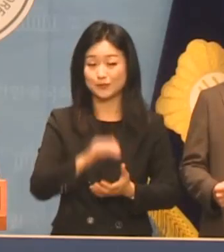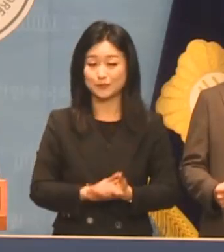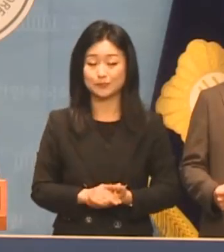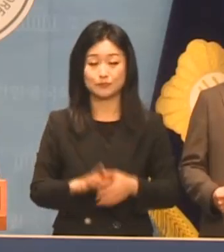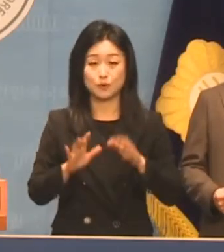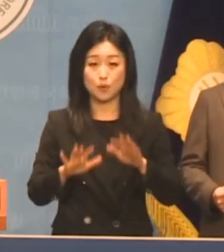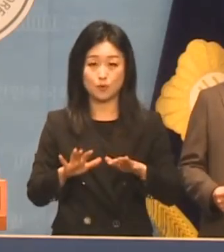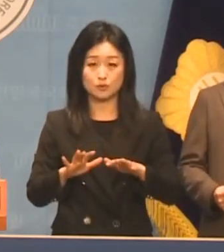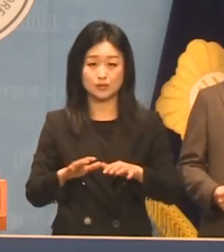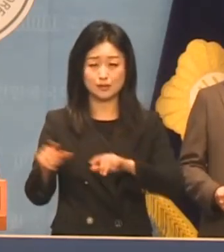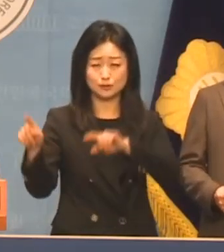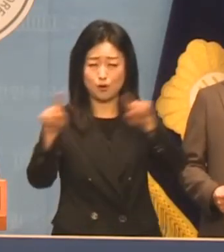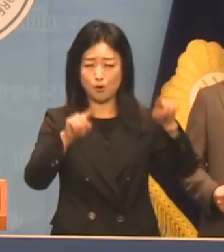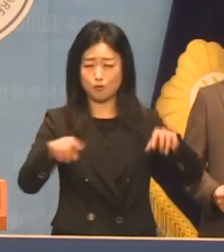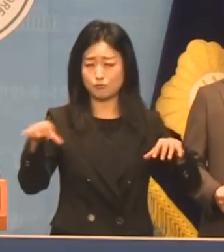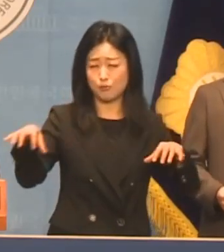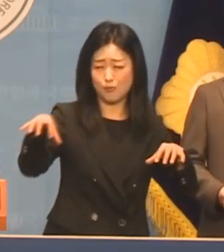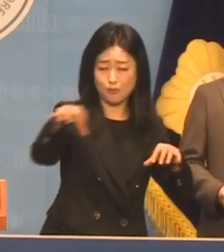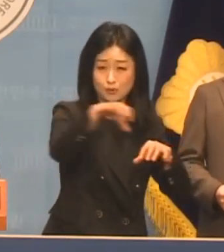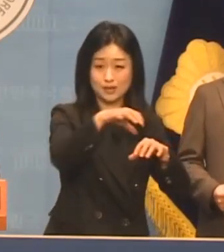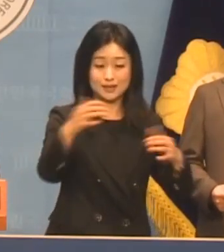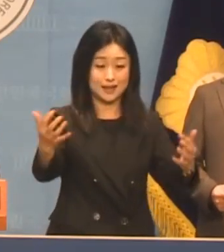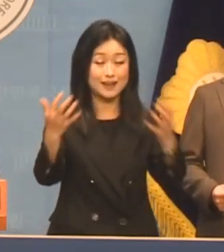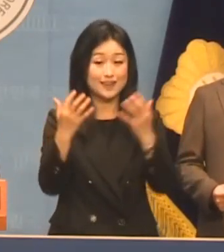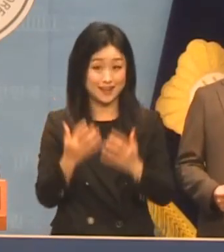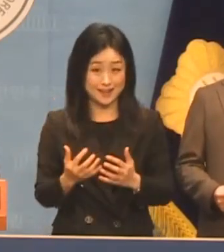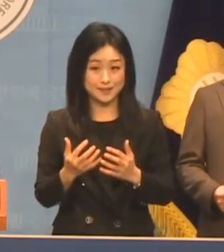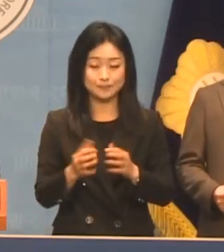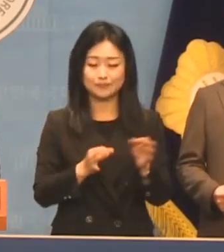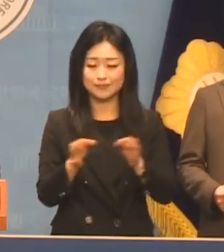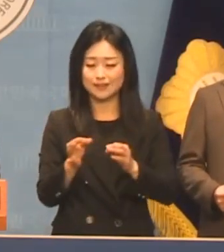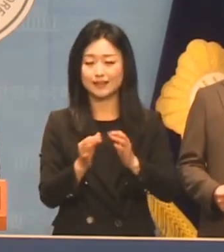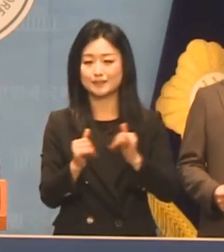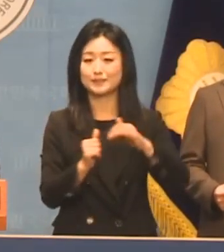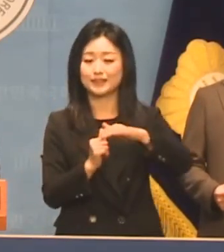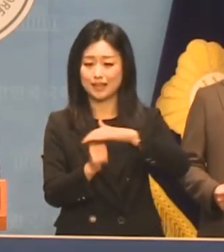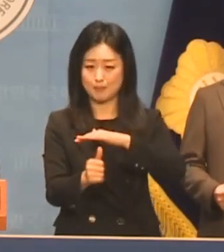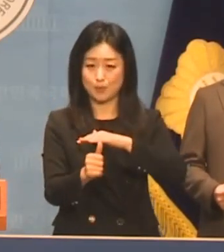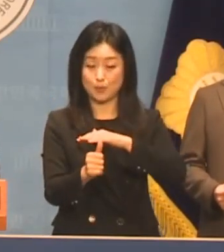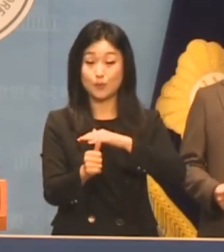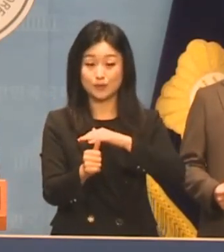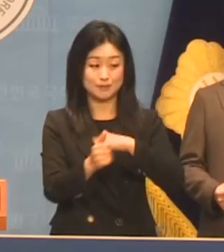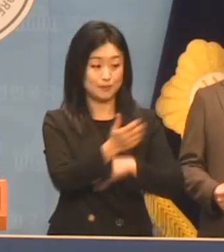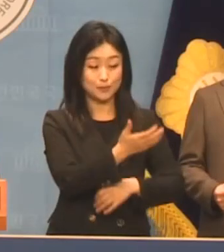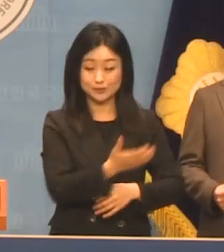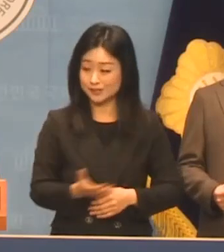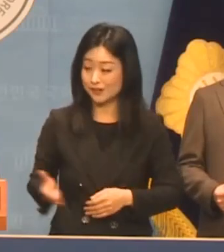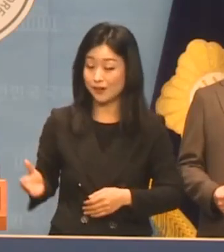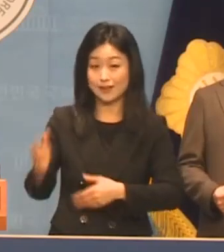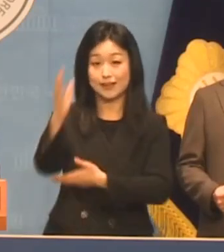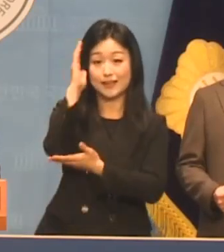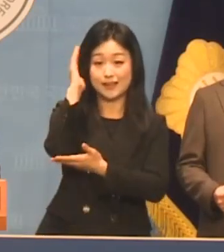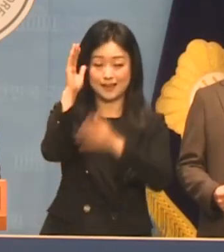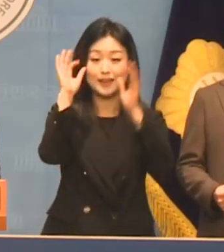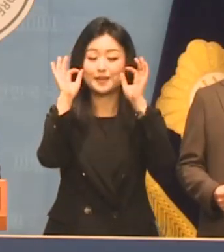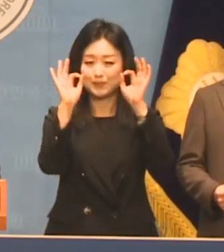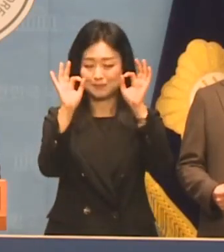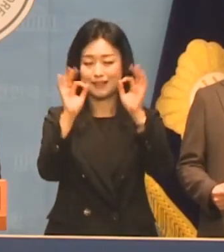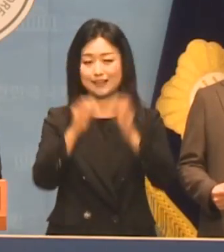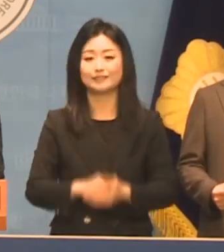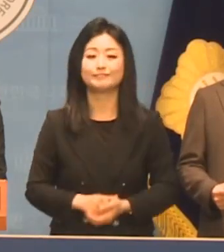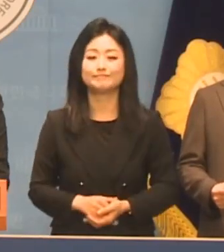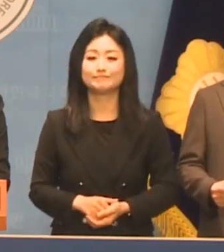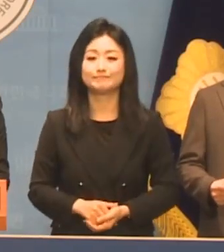오신 소상공인 자영업자 대표들께 한마디씩 말씀을 듣고 다시